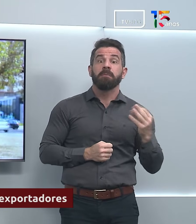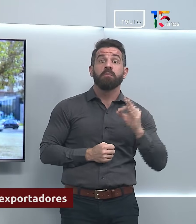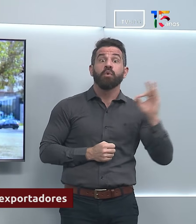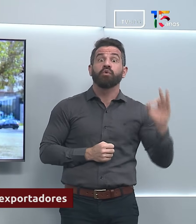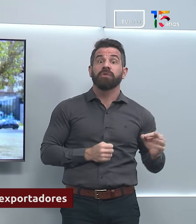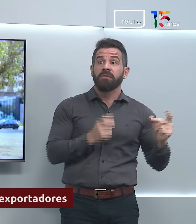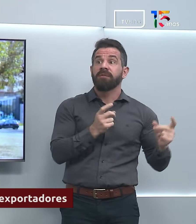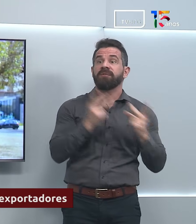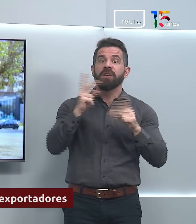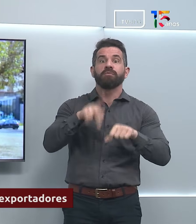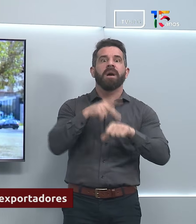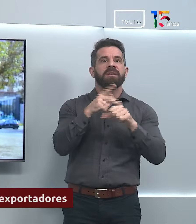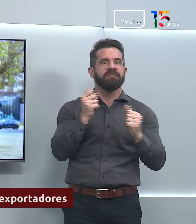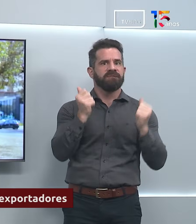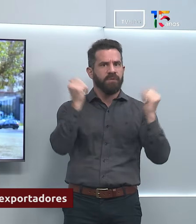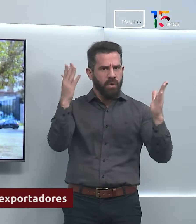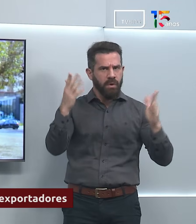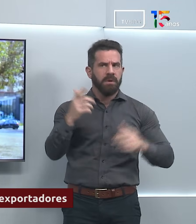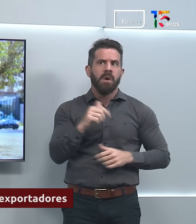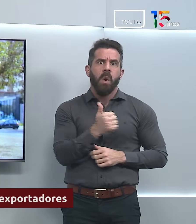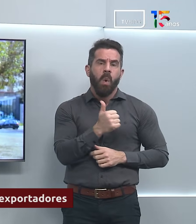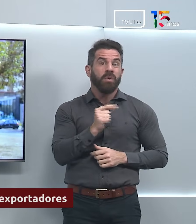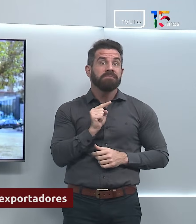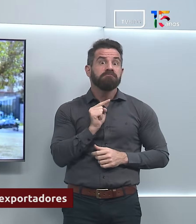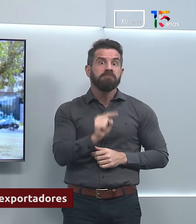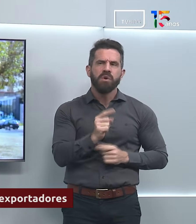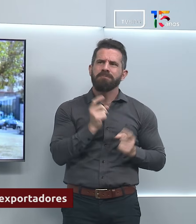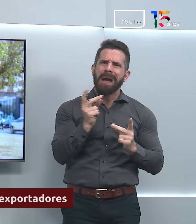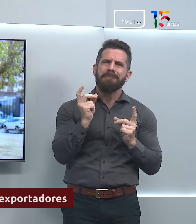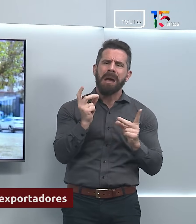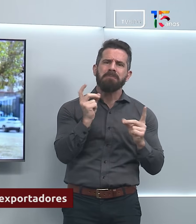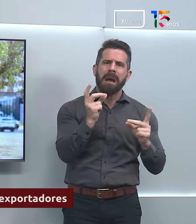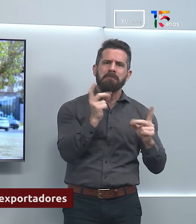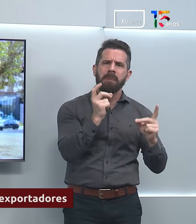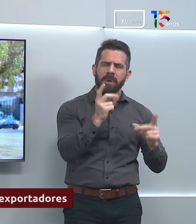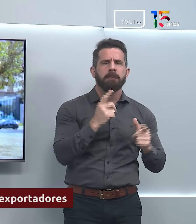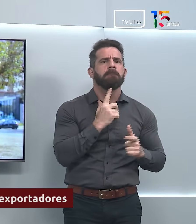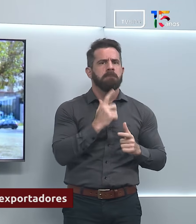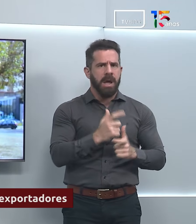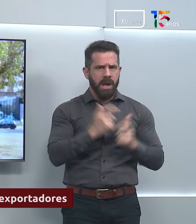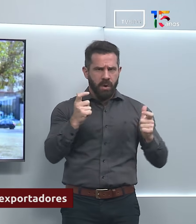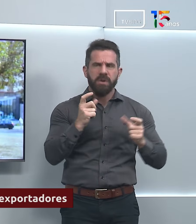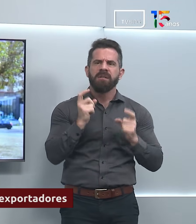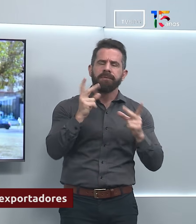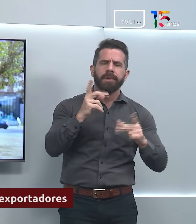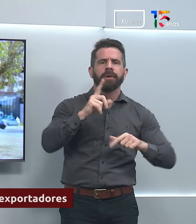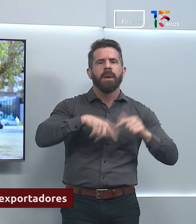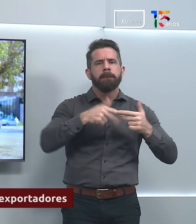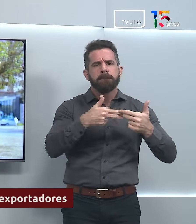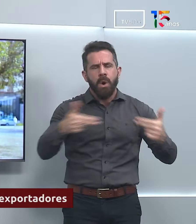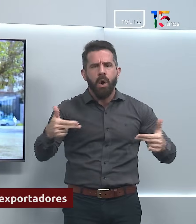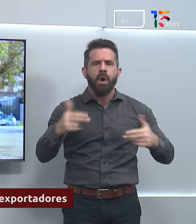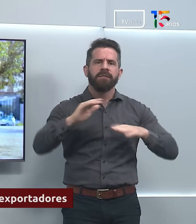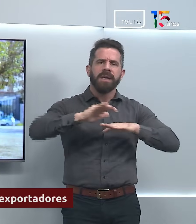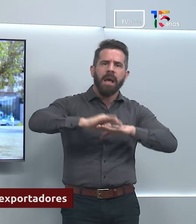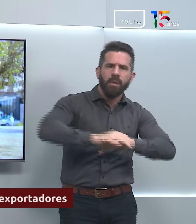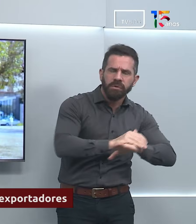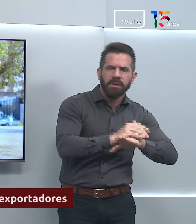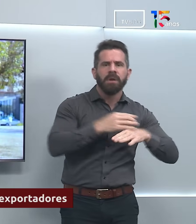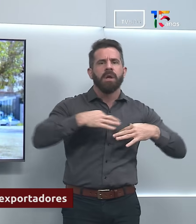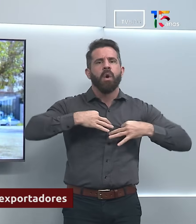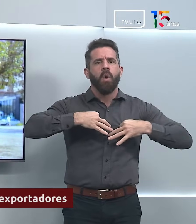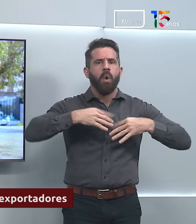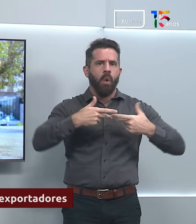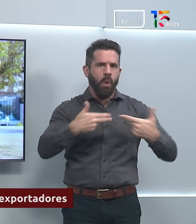brasileiros. São cerca de 11 mil negócios. A maioria vende para fora do país móveis, calçados e